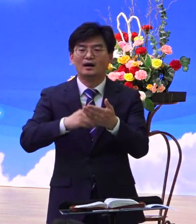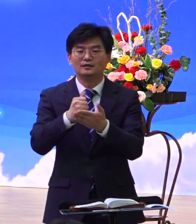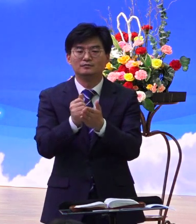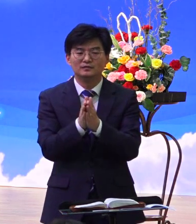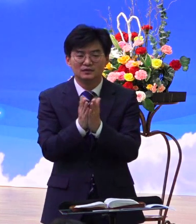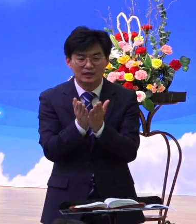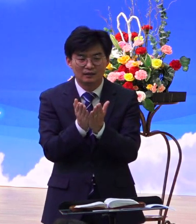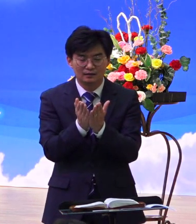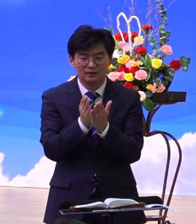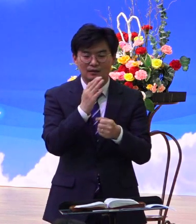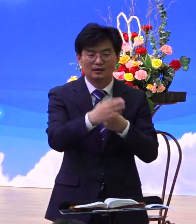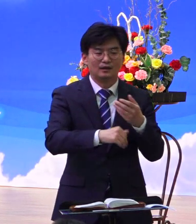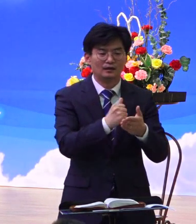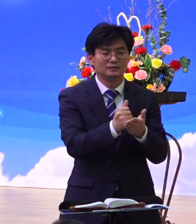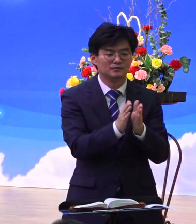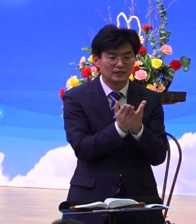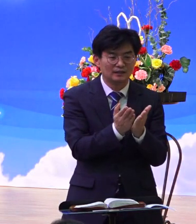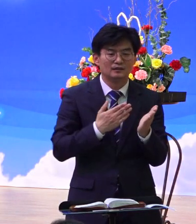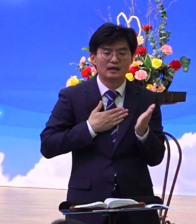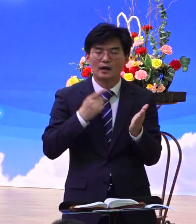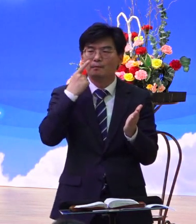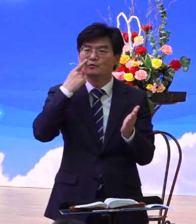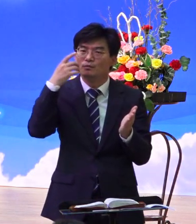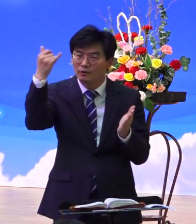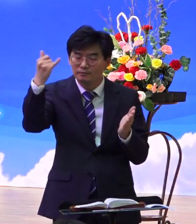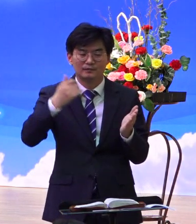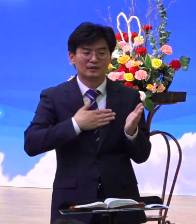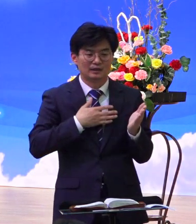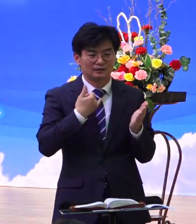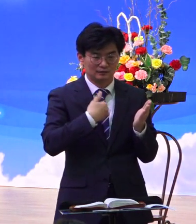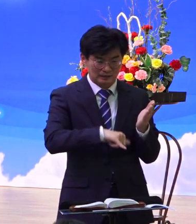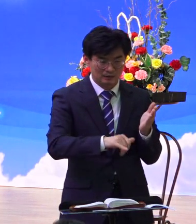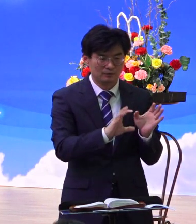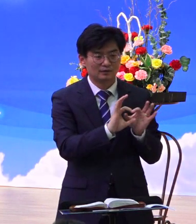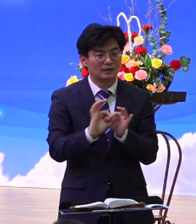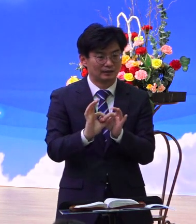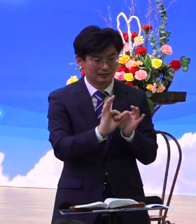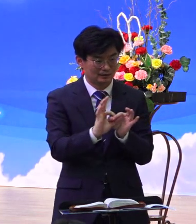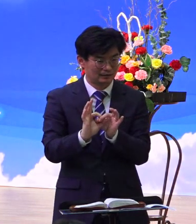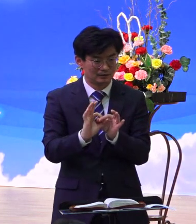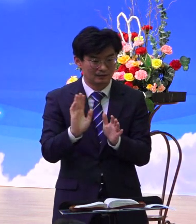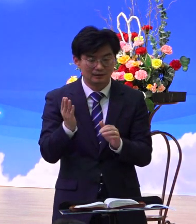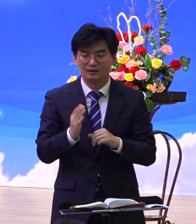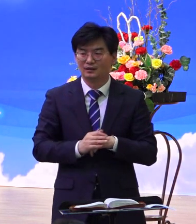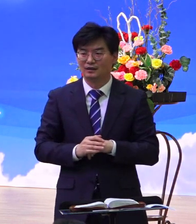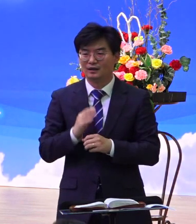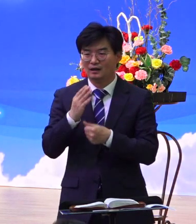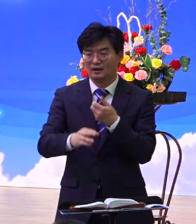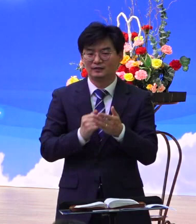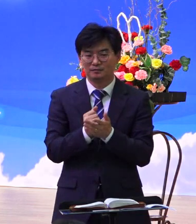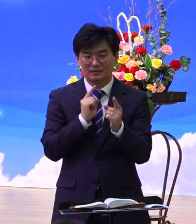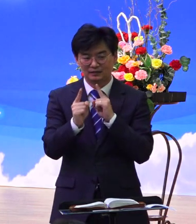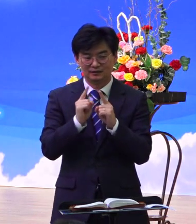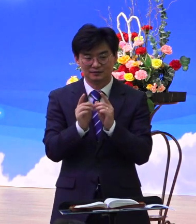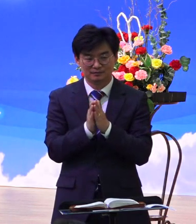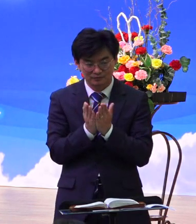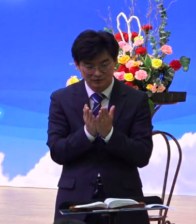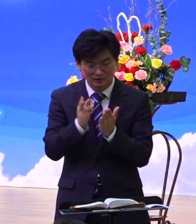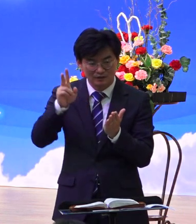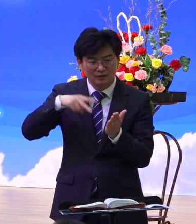말씀입니다. 여러분들이 하나님 말씀을 정말 사랑하고 그 말씀을 읽고 그